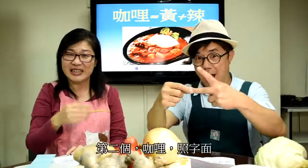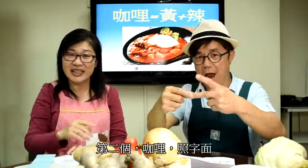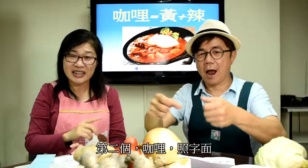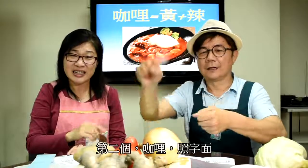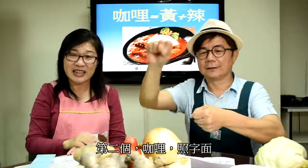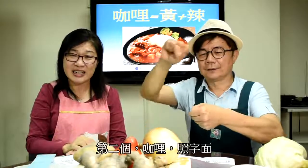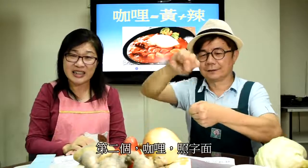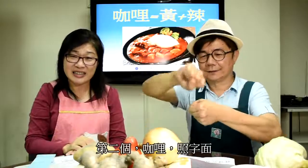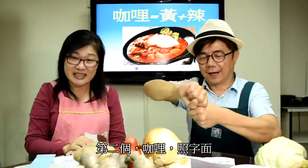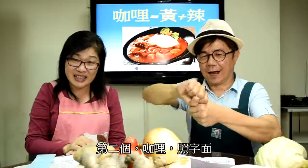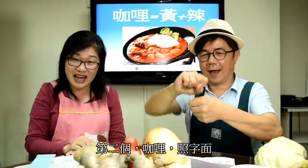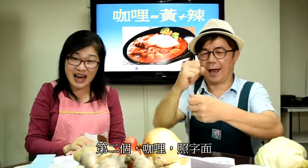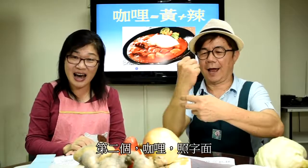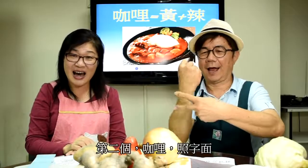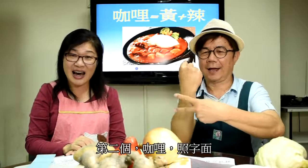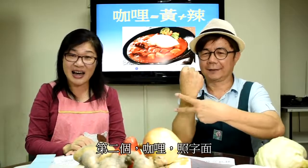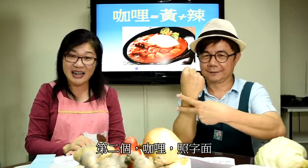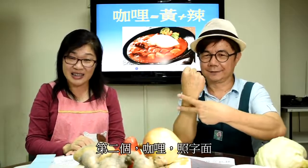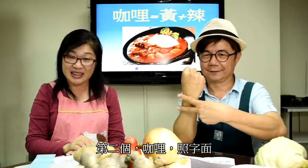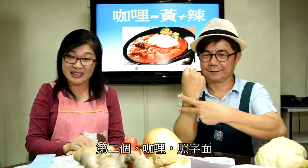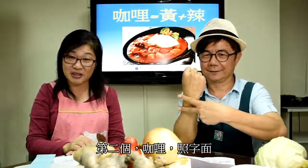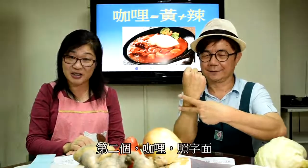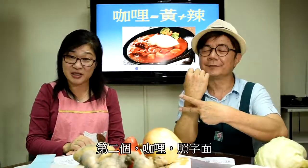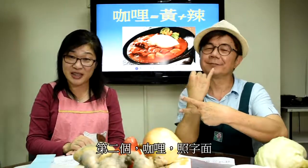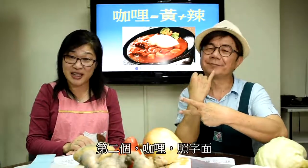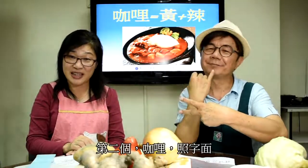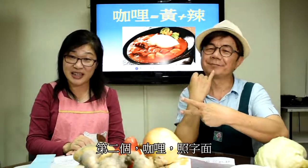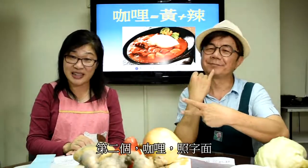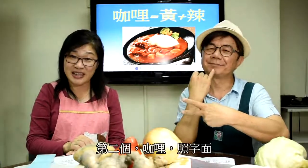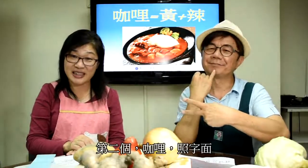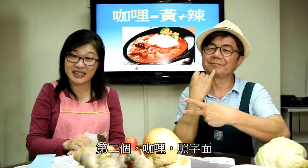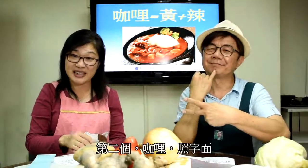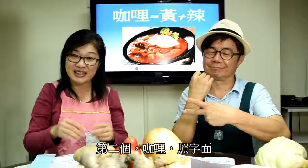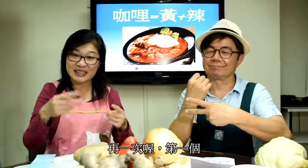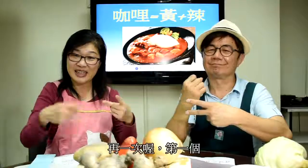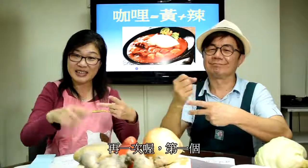个家里，照字面也可以。再一次哦，